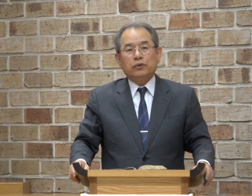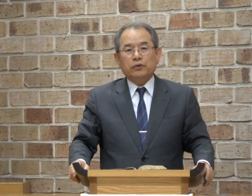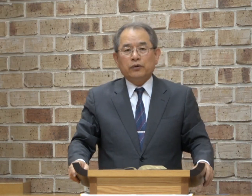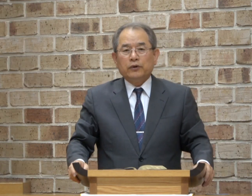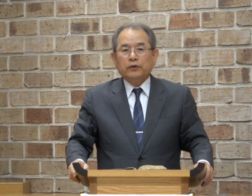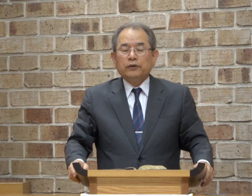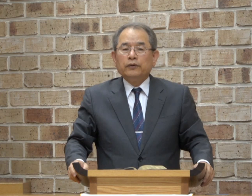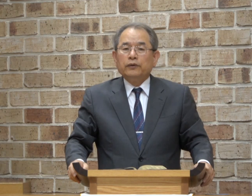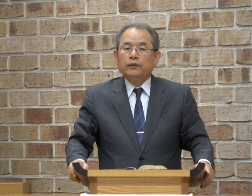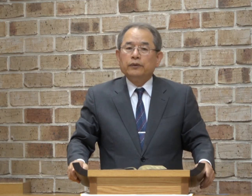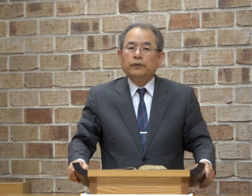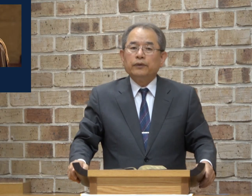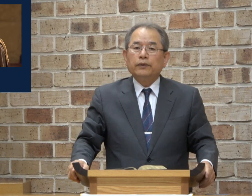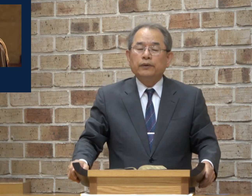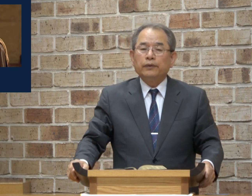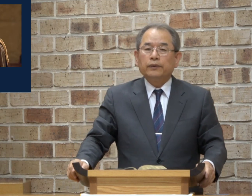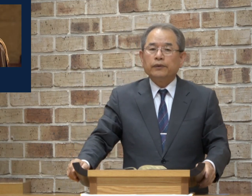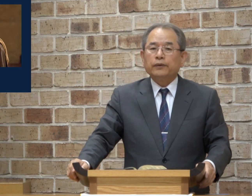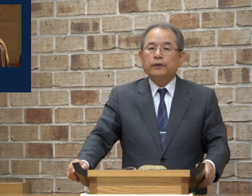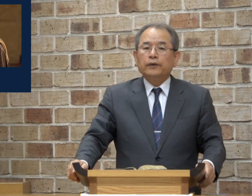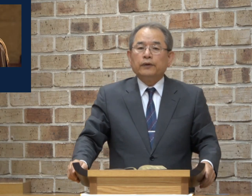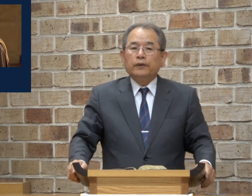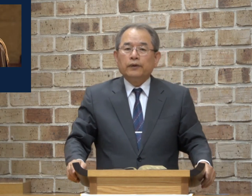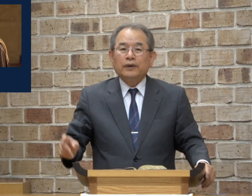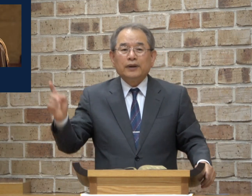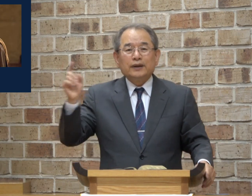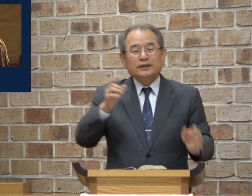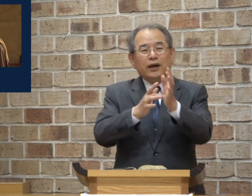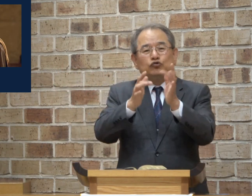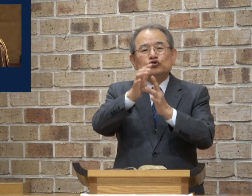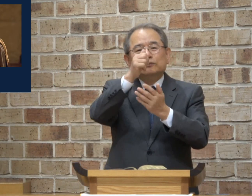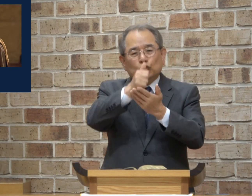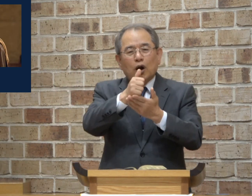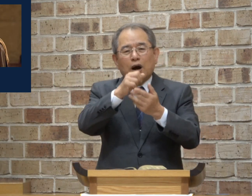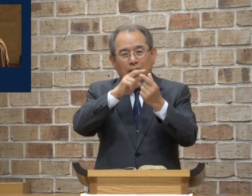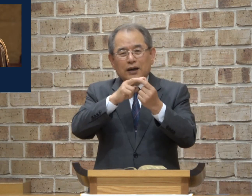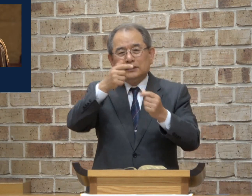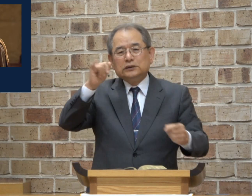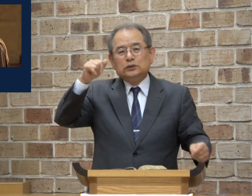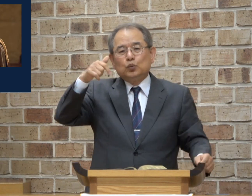성령 받지 못한 사람은 어떤 사람입니까? 예수님과